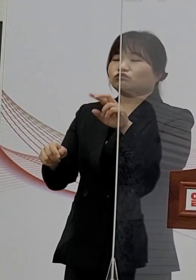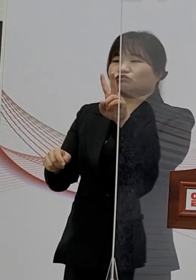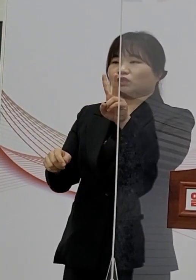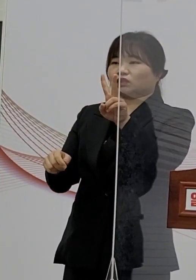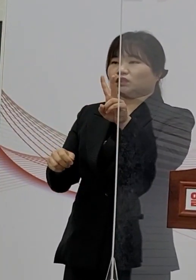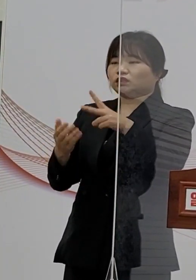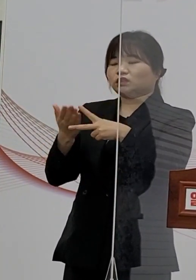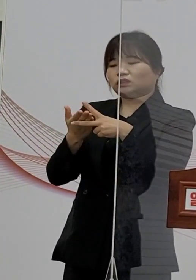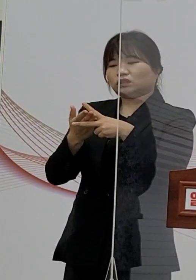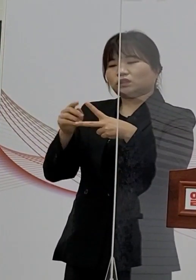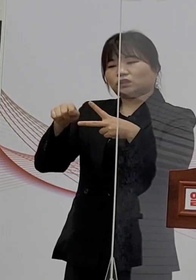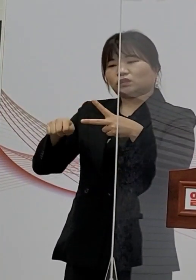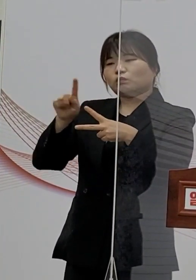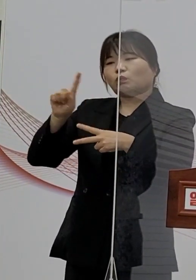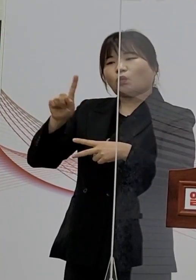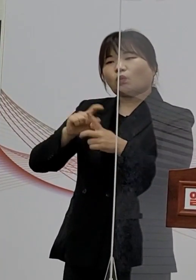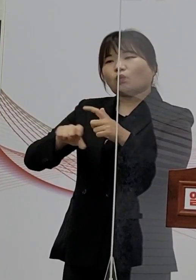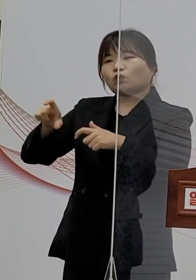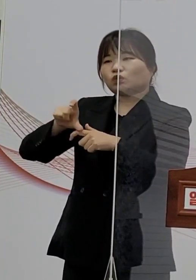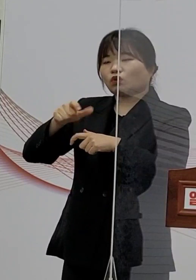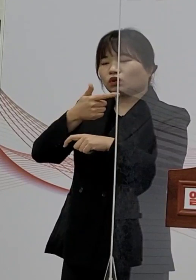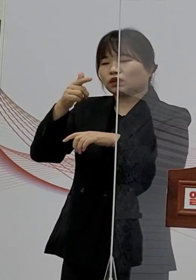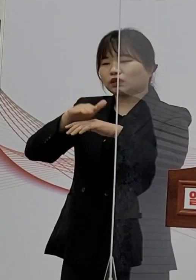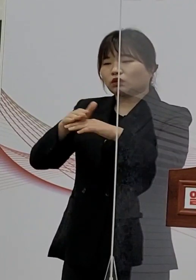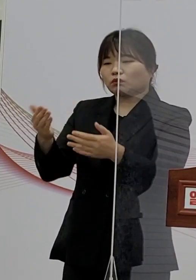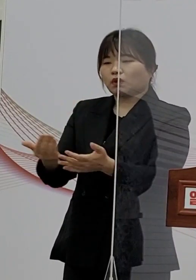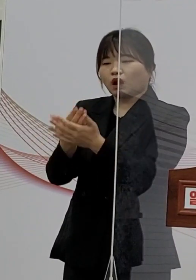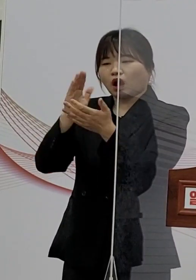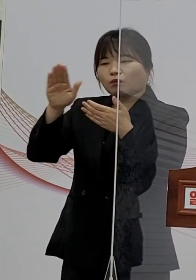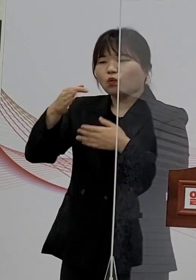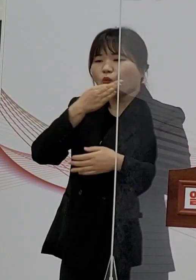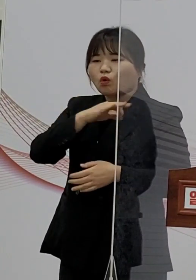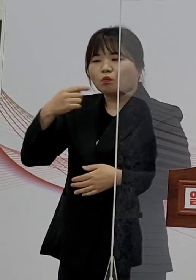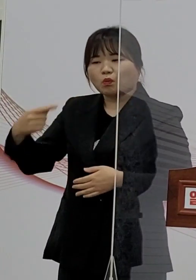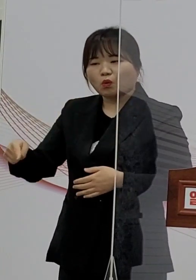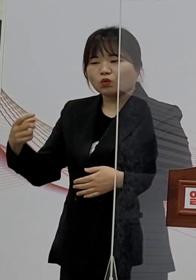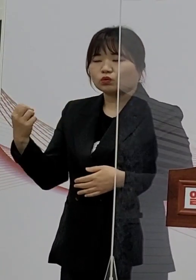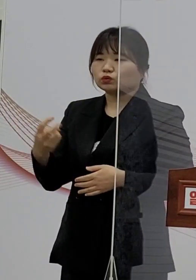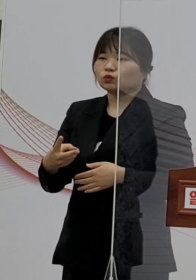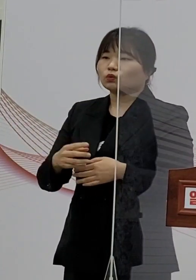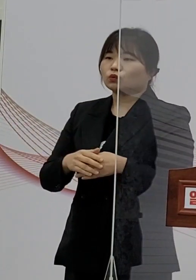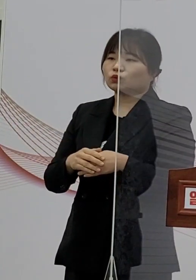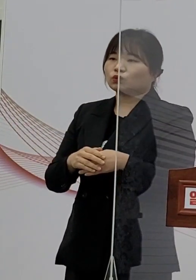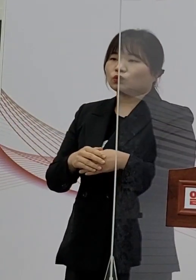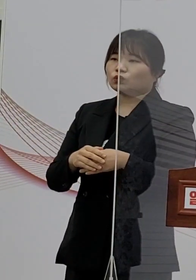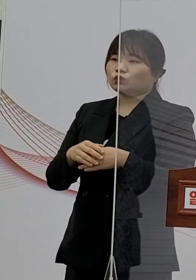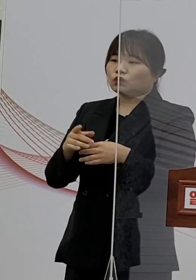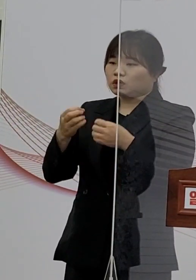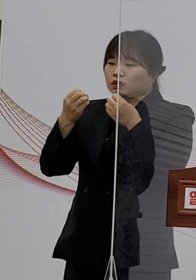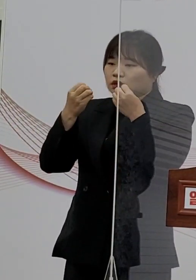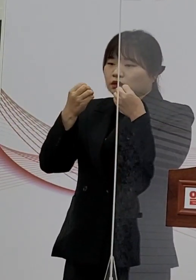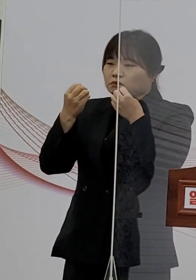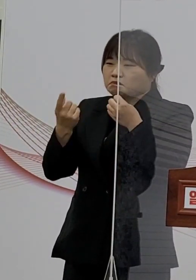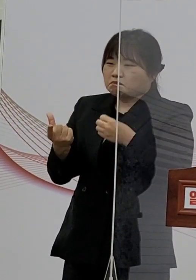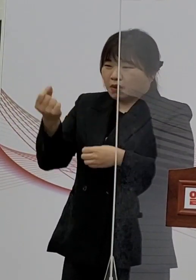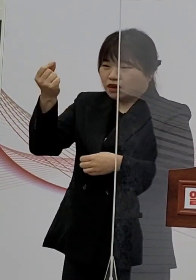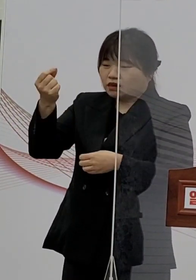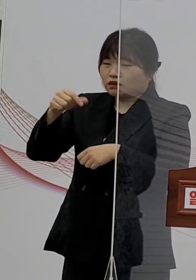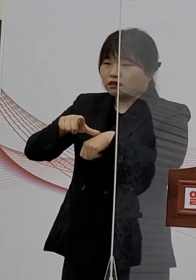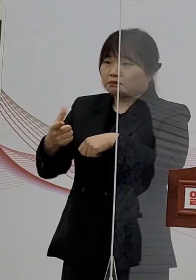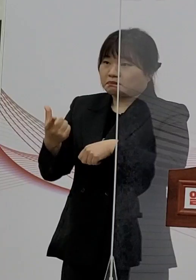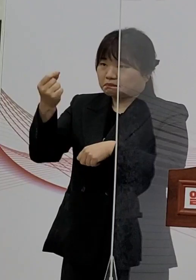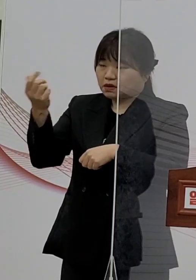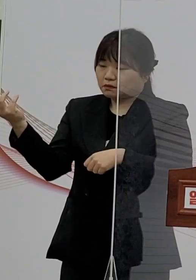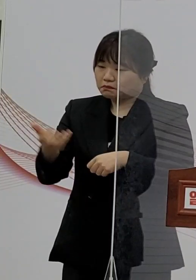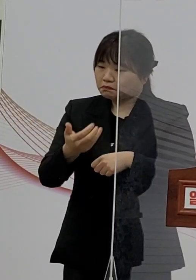어떤 것이 더 우리 대전 발전에 유익하고 또 한편으로는 방위사업청을 신속하게 이전하고